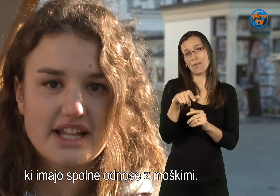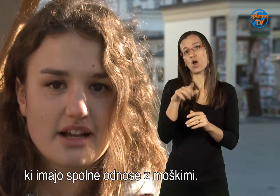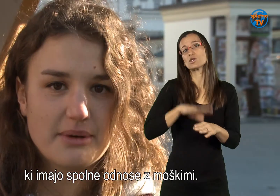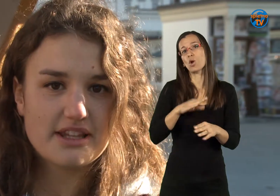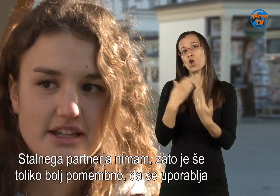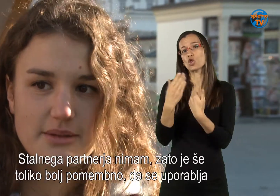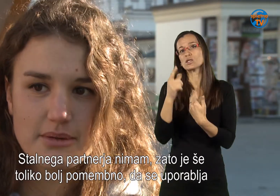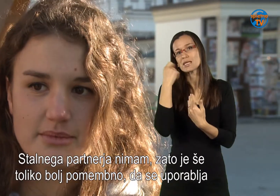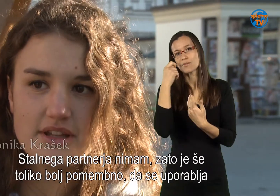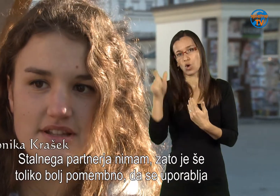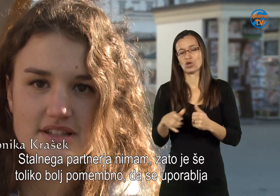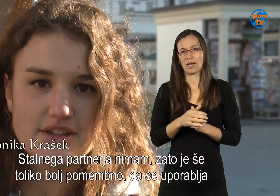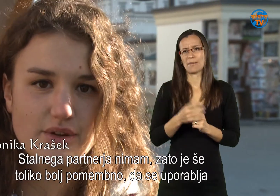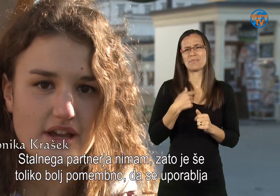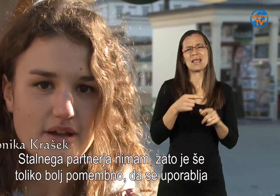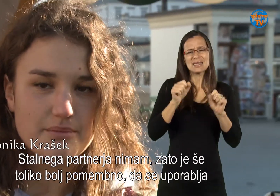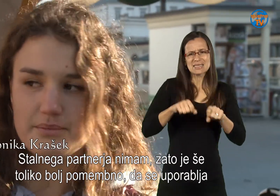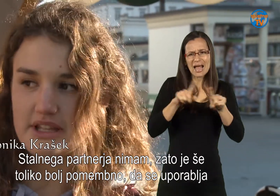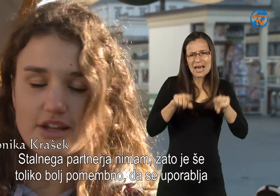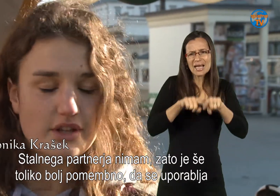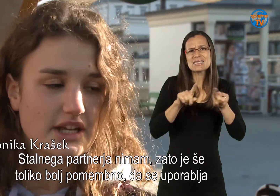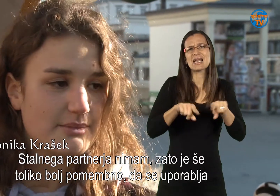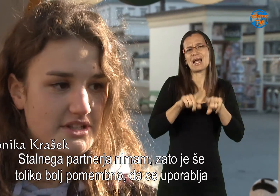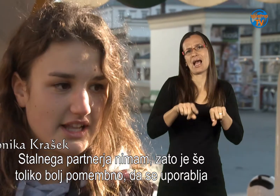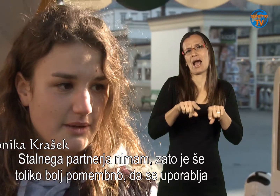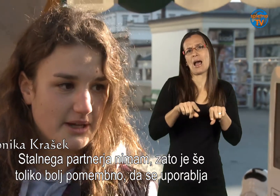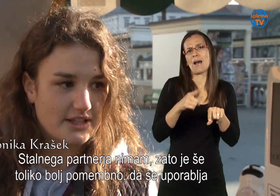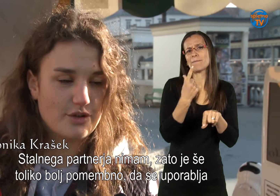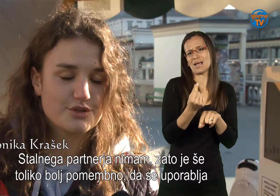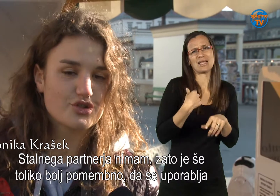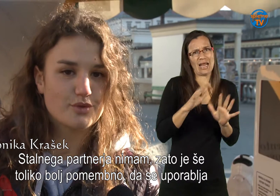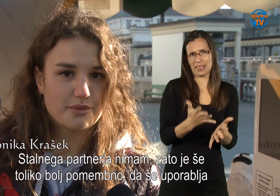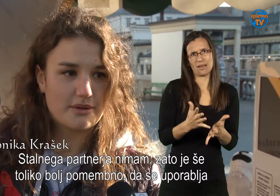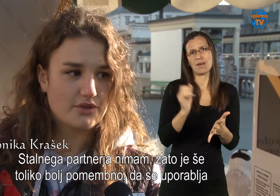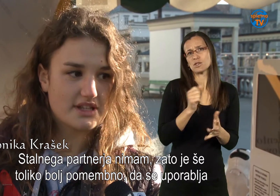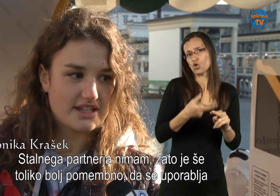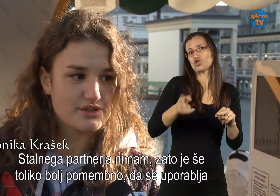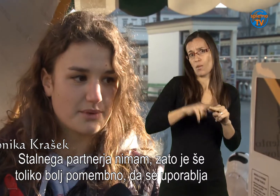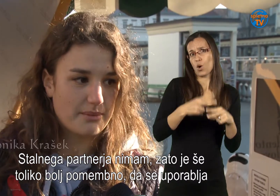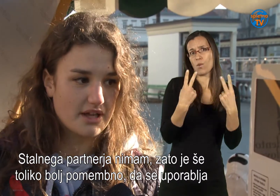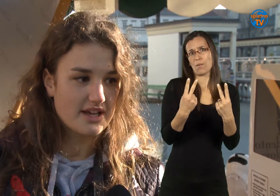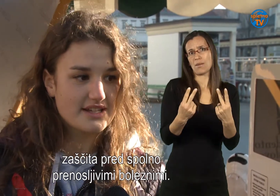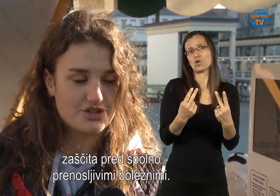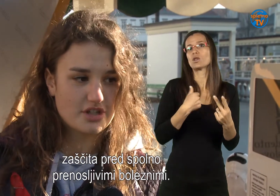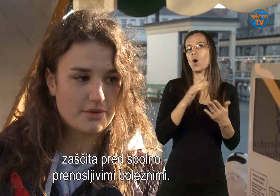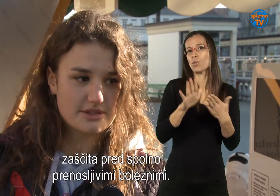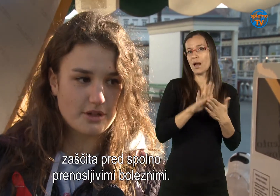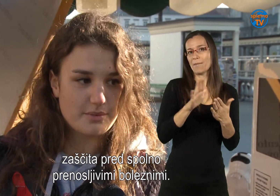stalnega partnerja nimam in zato je pri takih ljudeh, ki nimajo stalnega partnerja, v bistvu še bolj pomembno, da se res uporablja zaščita proti spolno